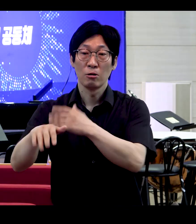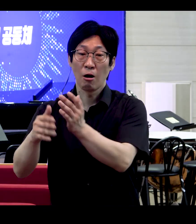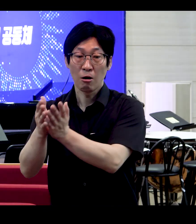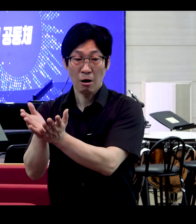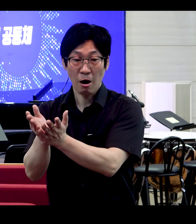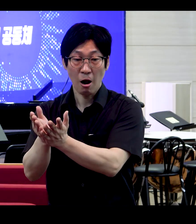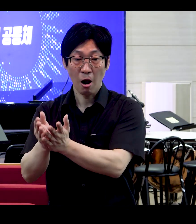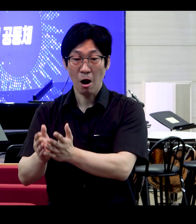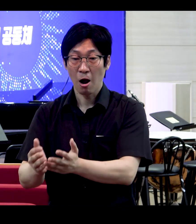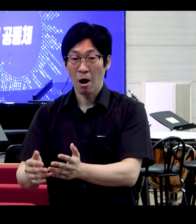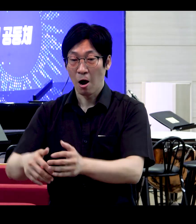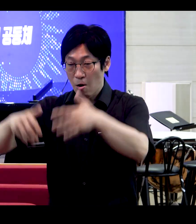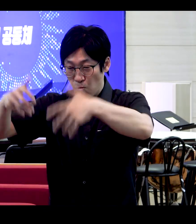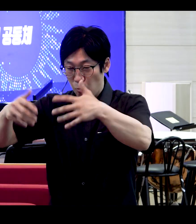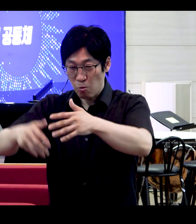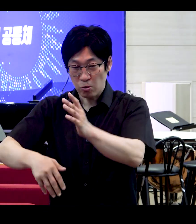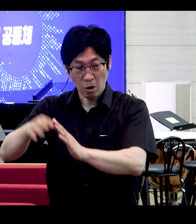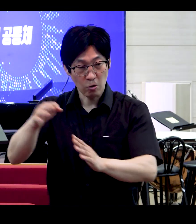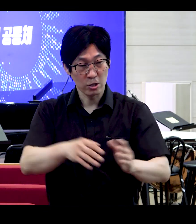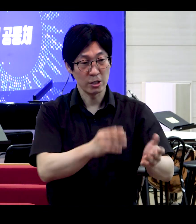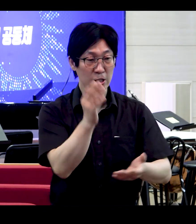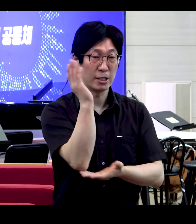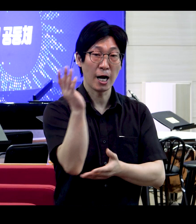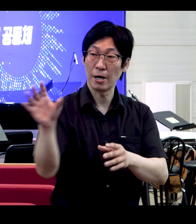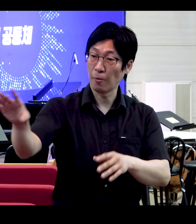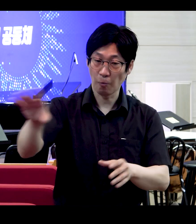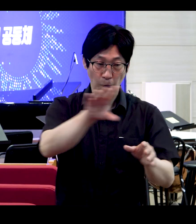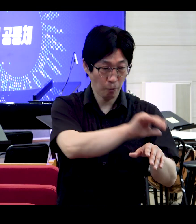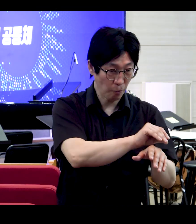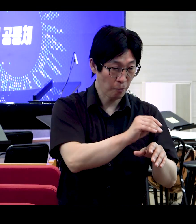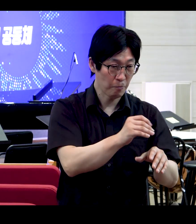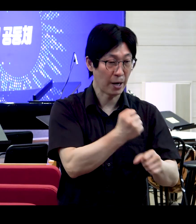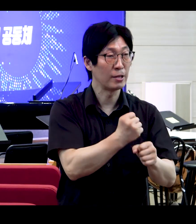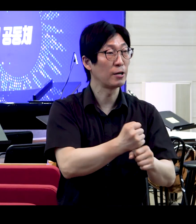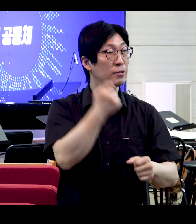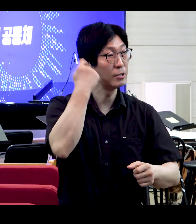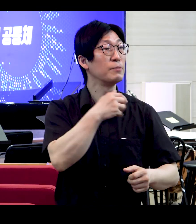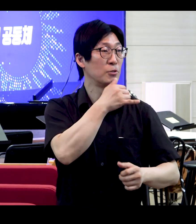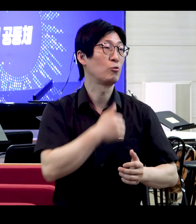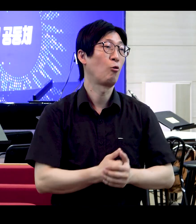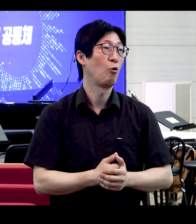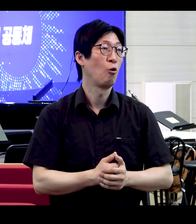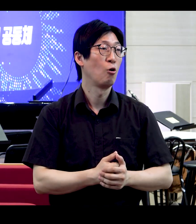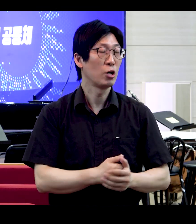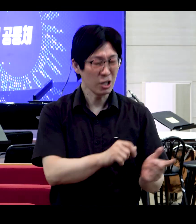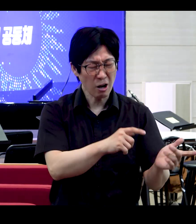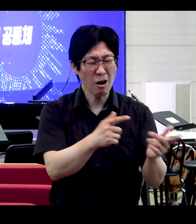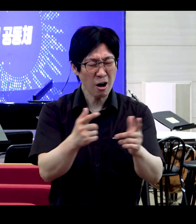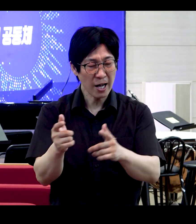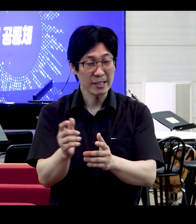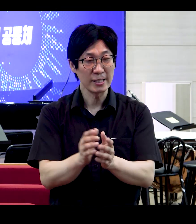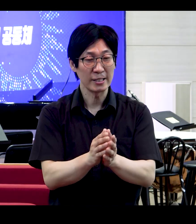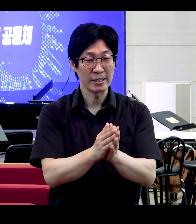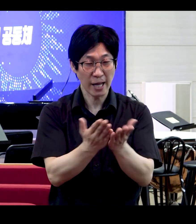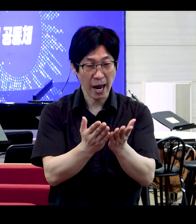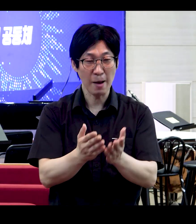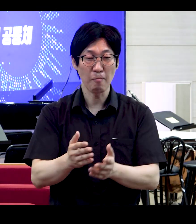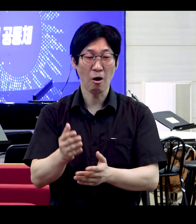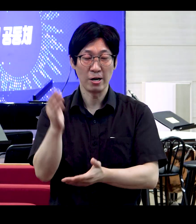나오는 홍수 이야기하고 거의 비슷하게 이야기를 합니다. 자, 그런데 그 많은 어떤 그런 홍수에 대한 다른 이야기와